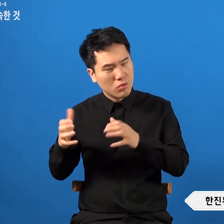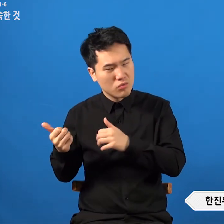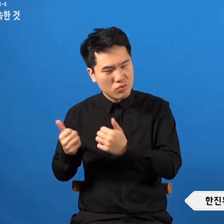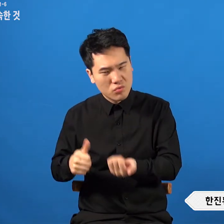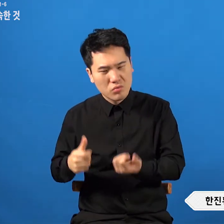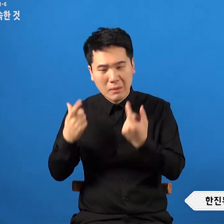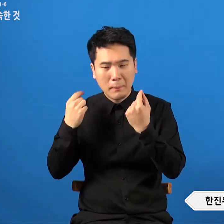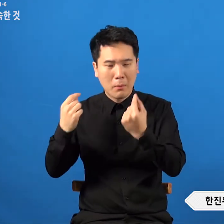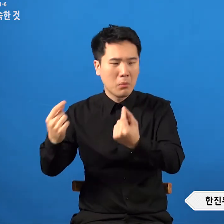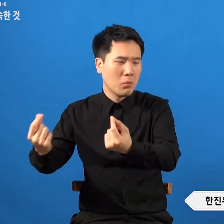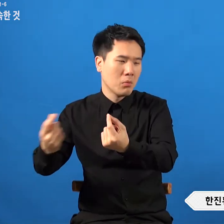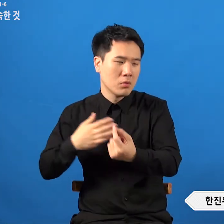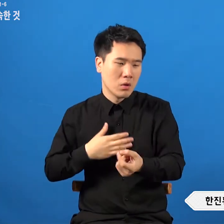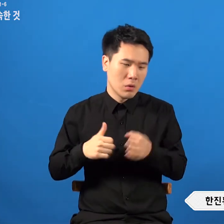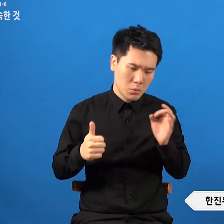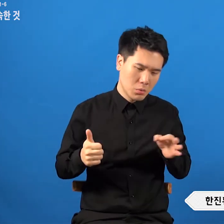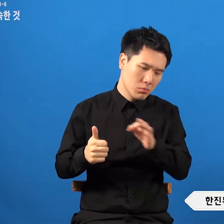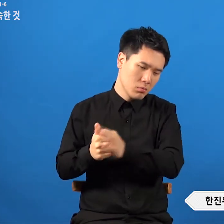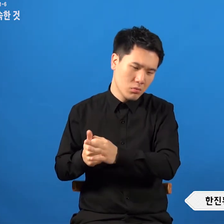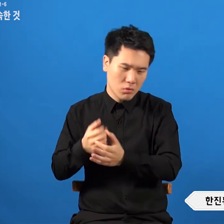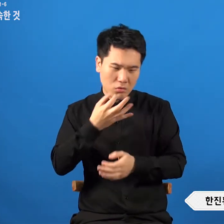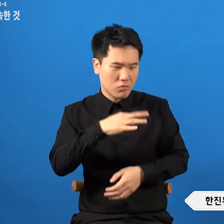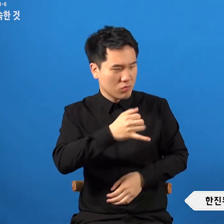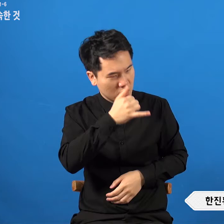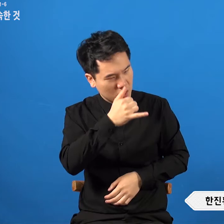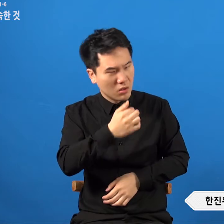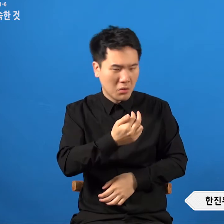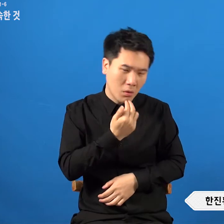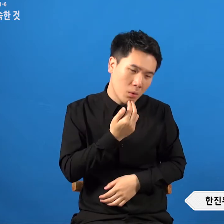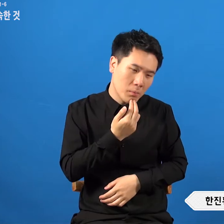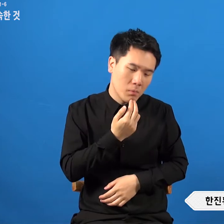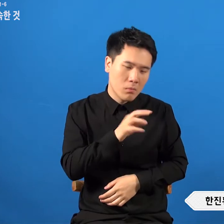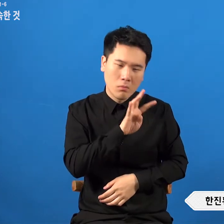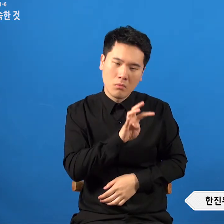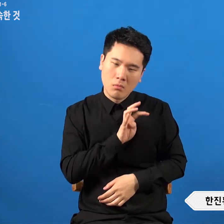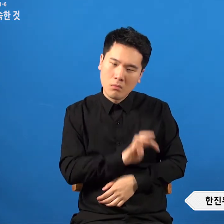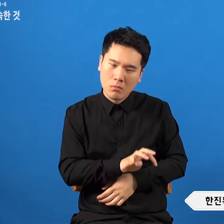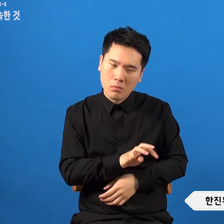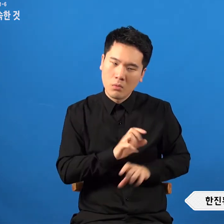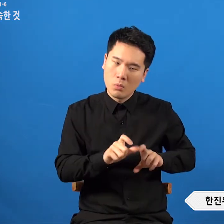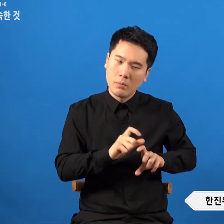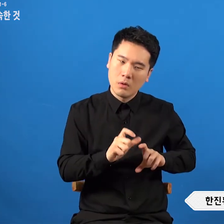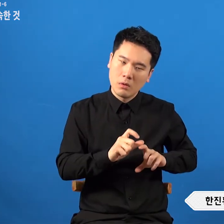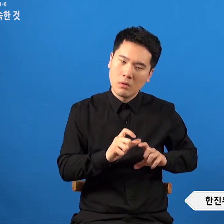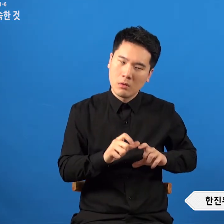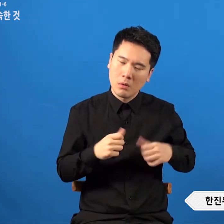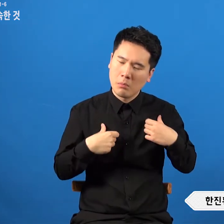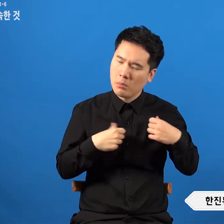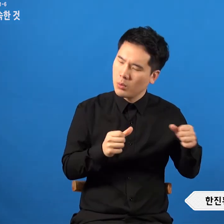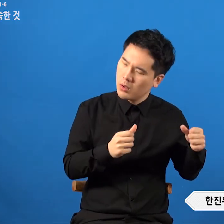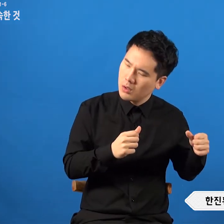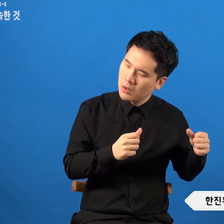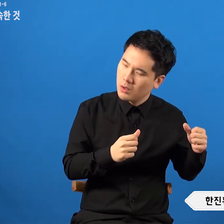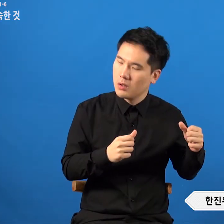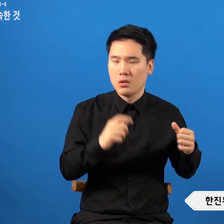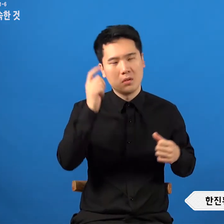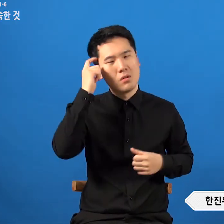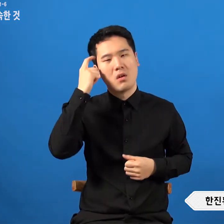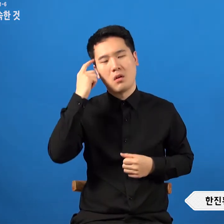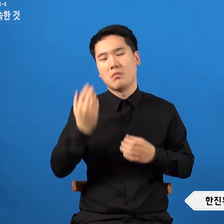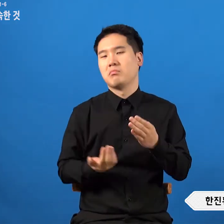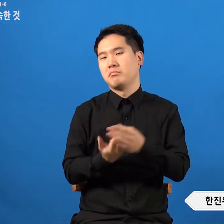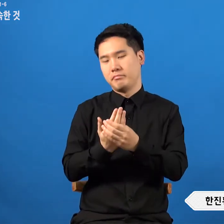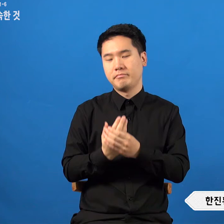없고 그래서 주저앉아 버린다면, 좋은 일을 하면서 그렇게 된다면 그건 분명히 뭔가를 잘못 생각하기